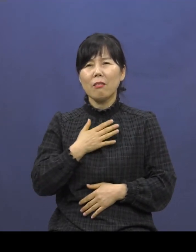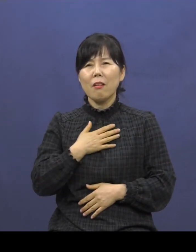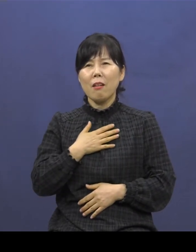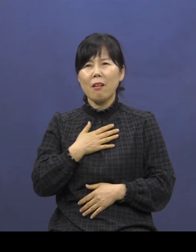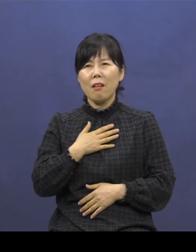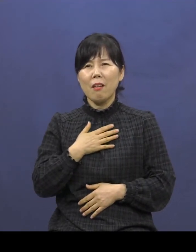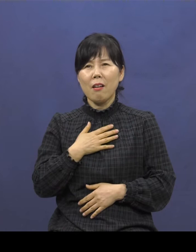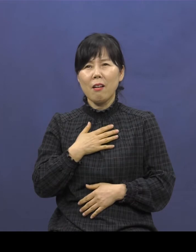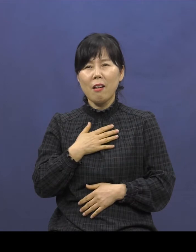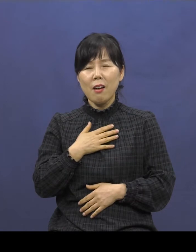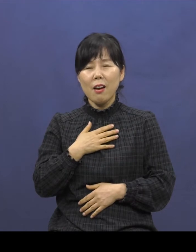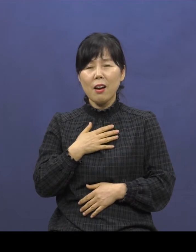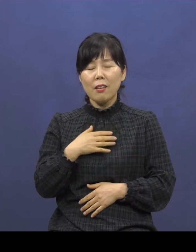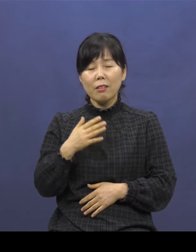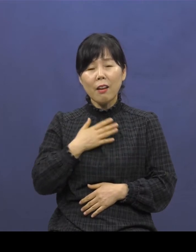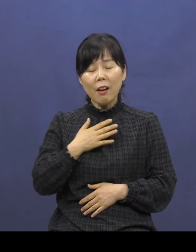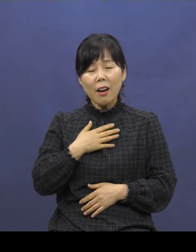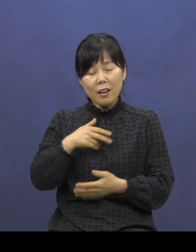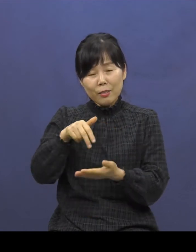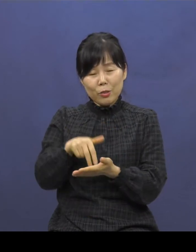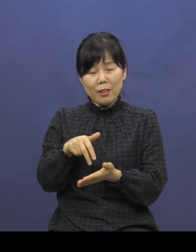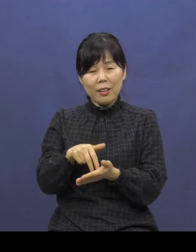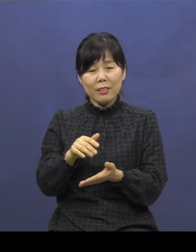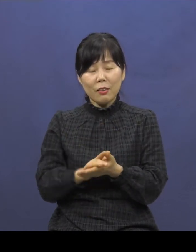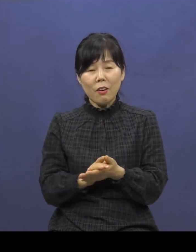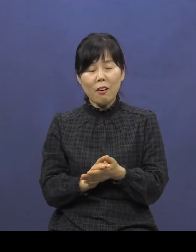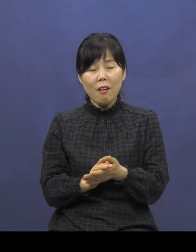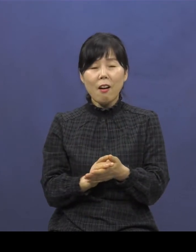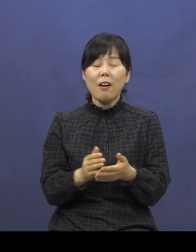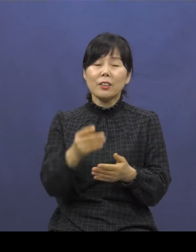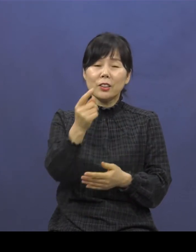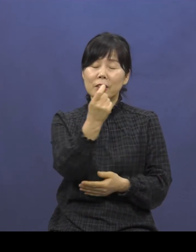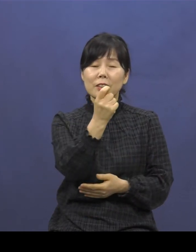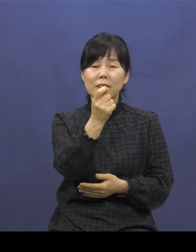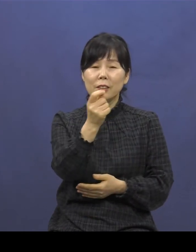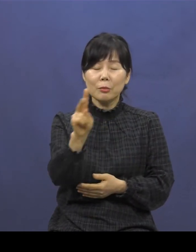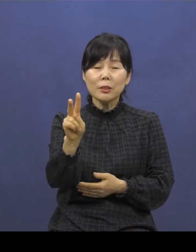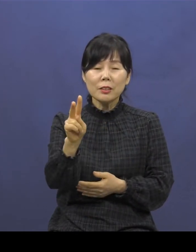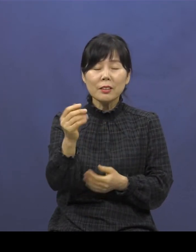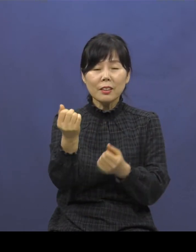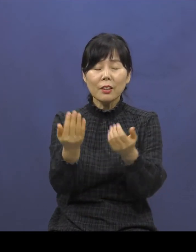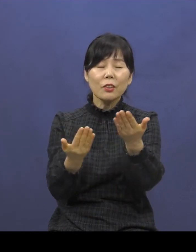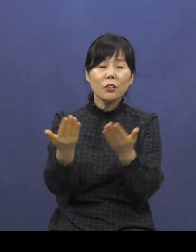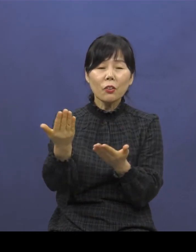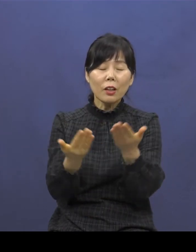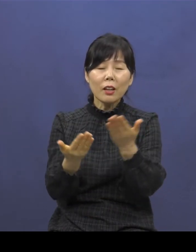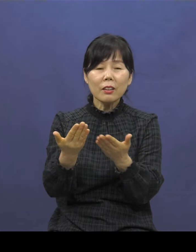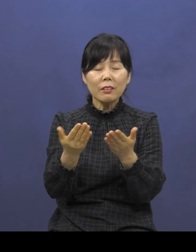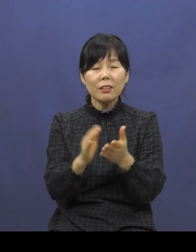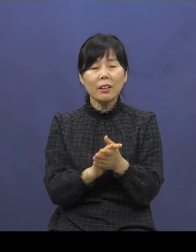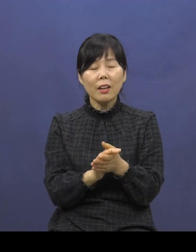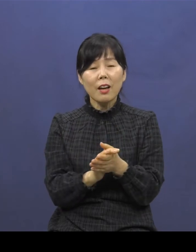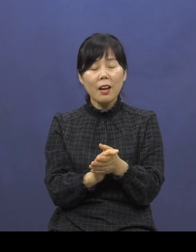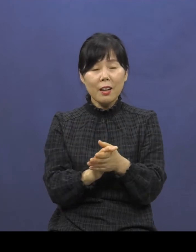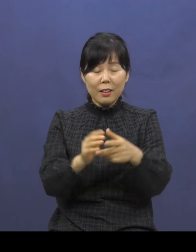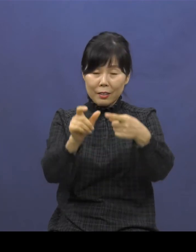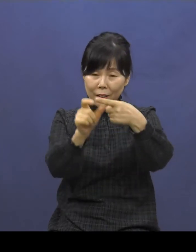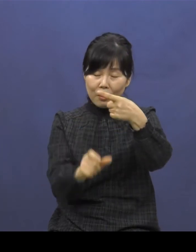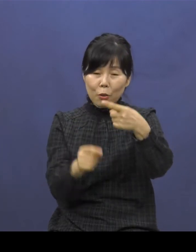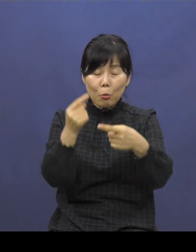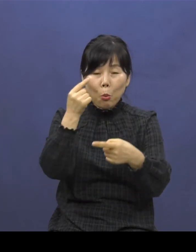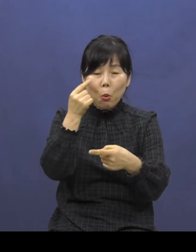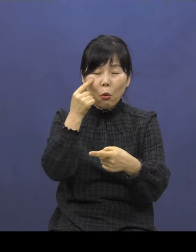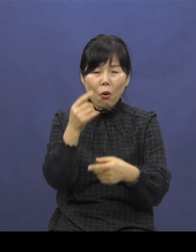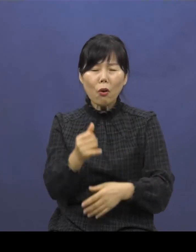가는데, 정말 연예인들이 댓글 읽다가 스스로 목숨을 끊는 사람이 왜 생기는지를 알겠더라니까요. 그래서 제가 안